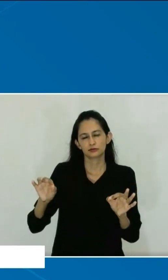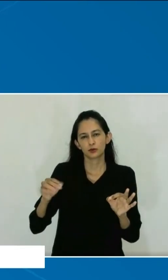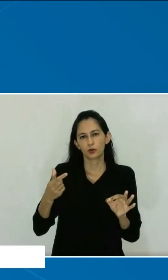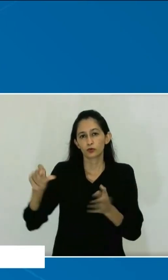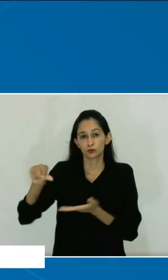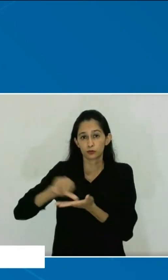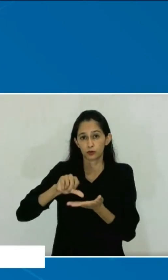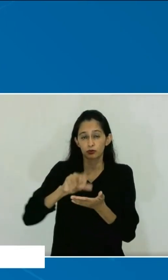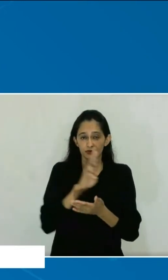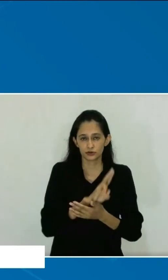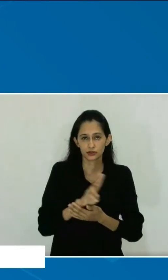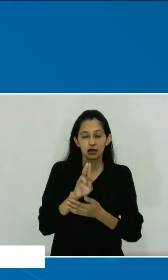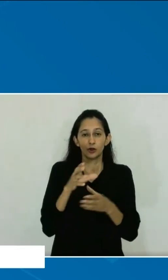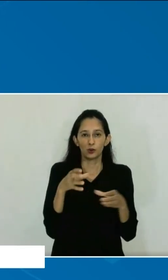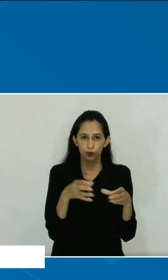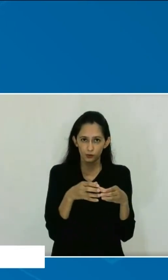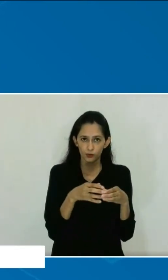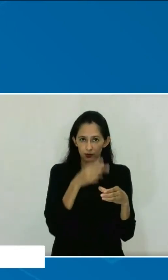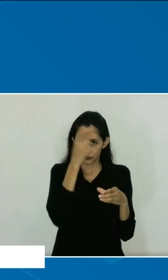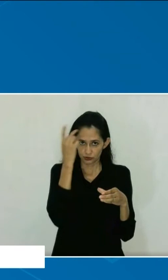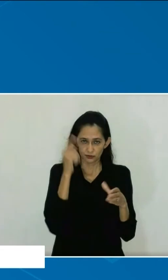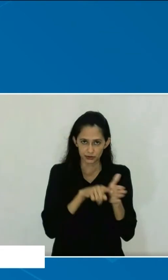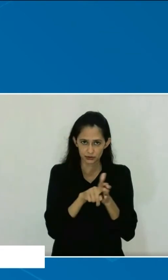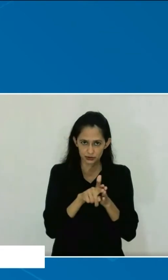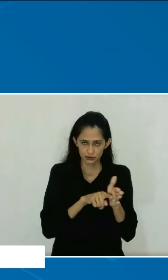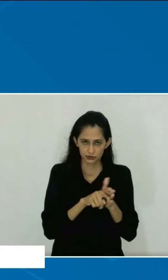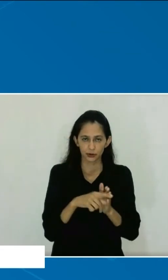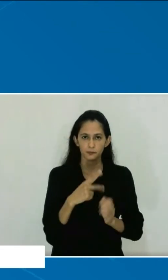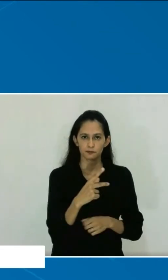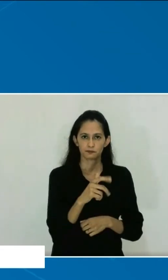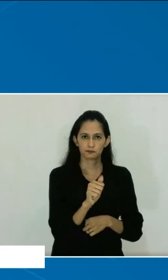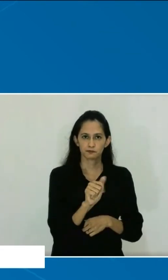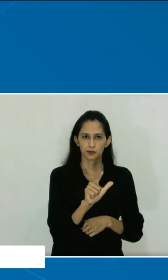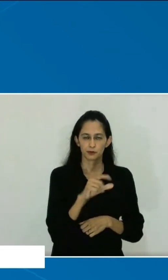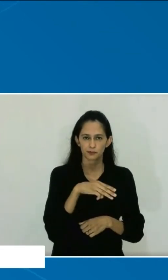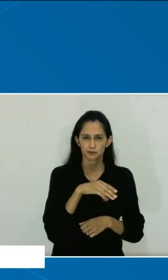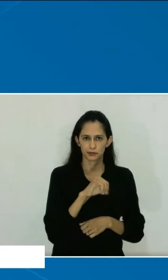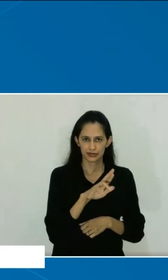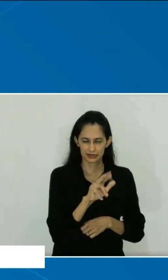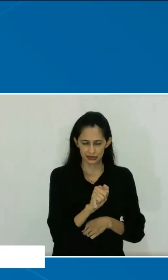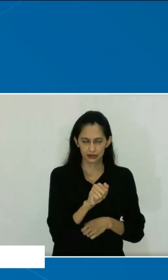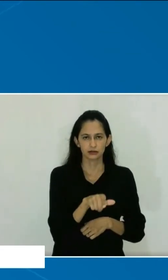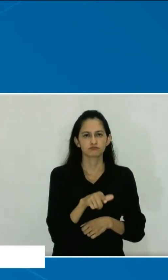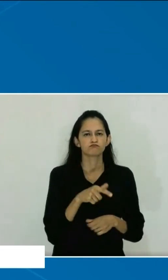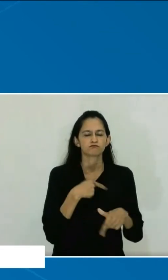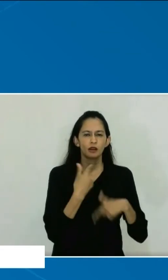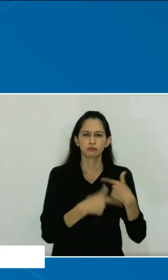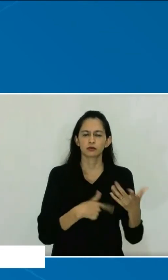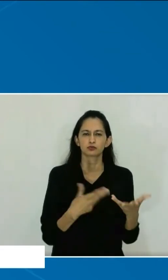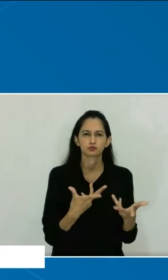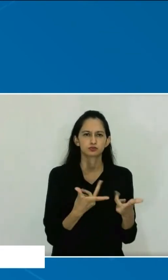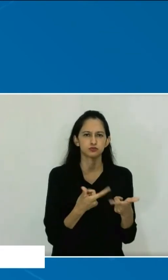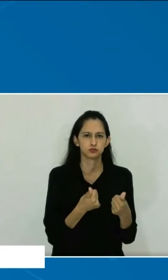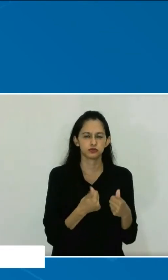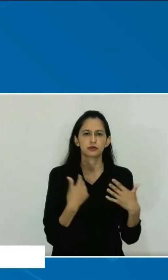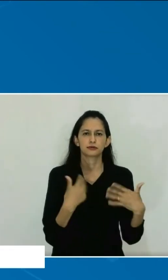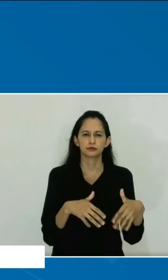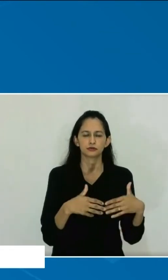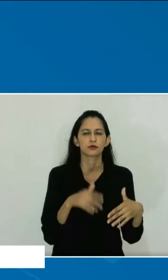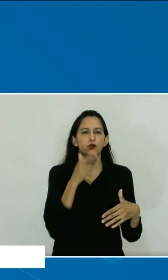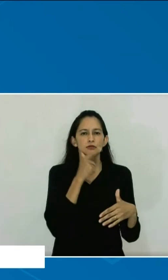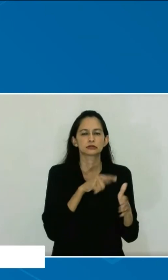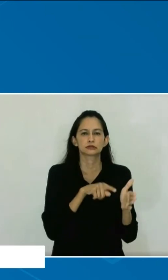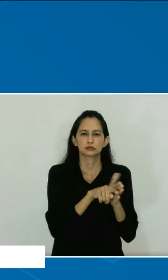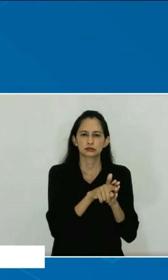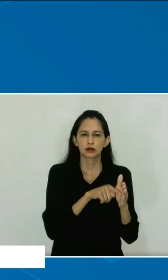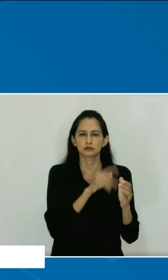e esse grupo de pesquisadores também de Palmeira desenvolveu um trabalho belíssimo na realização de exames. Bom,